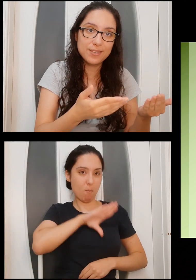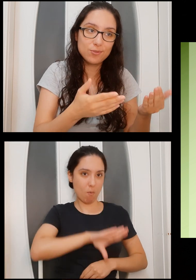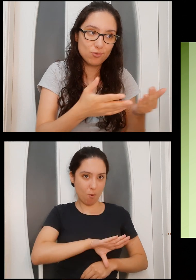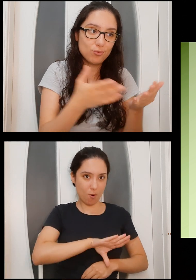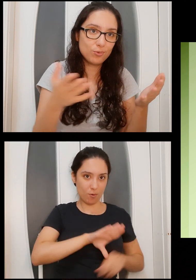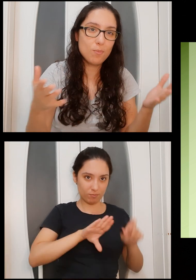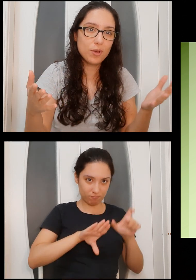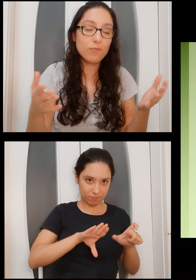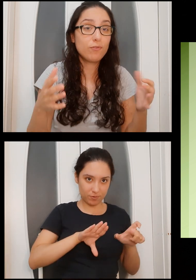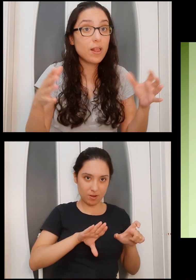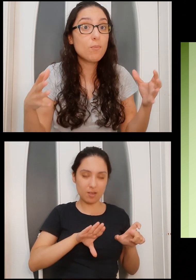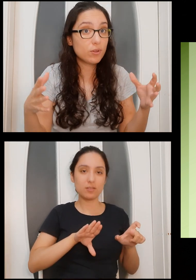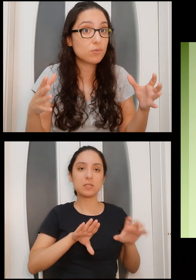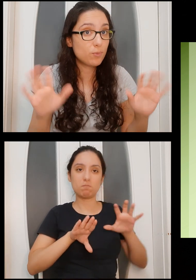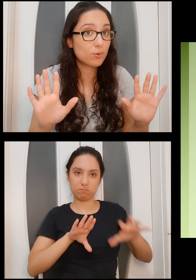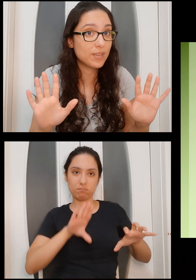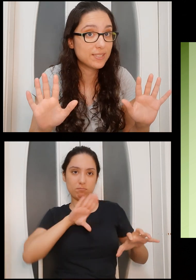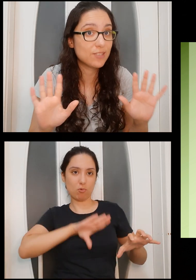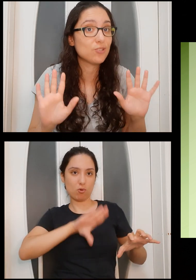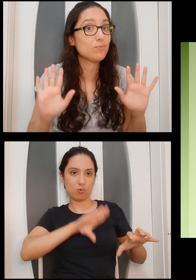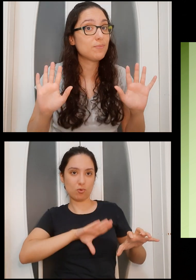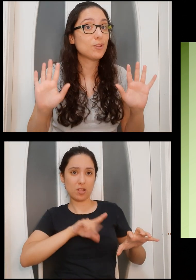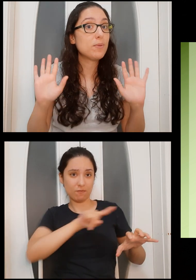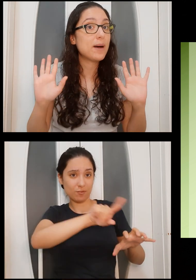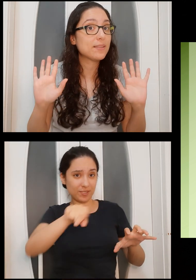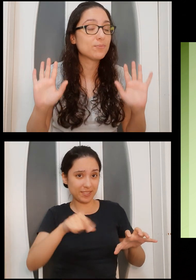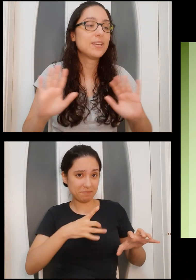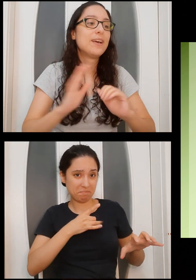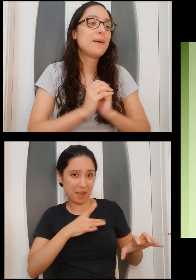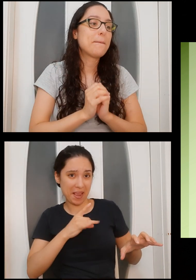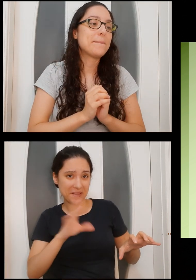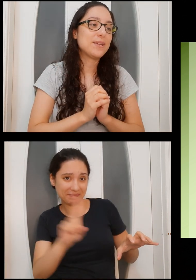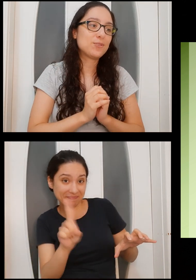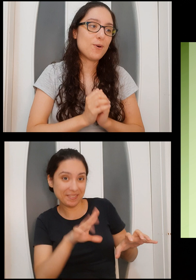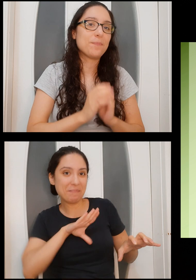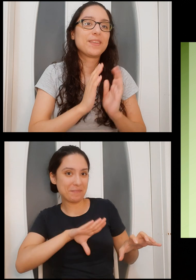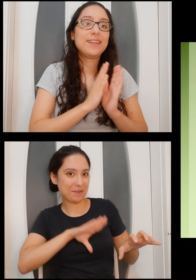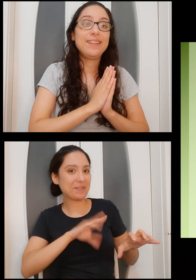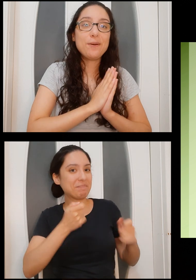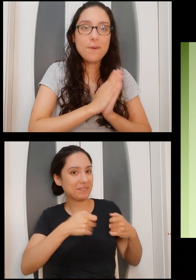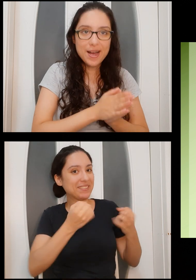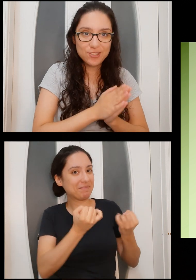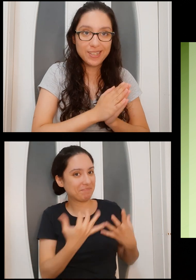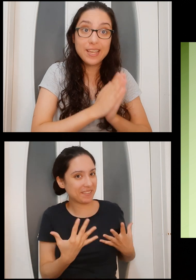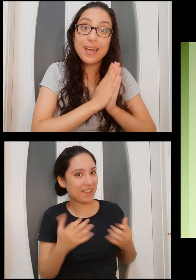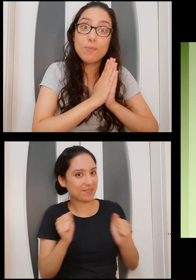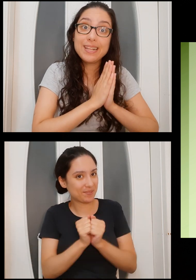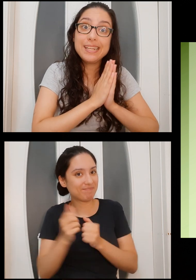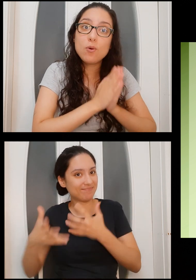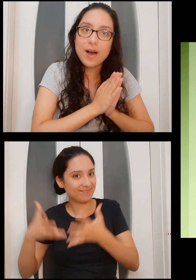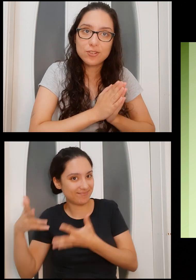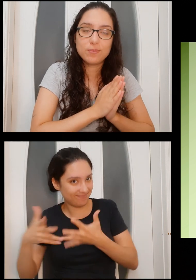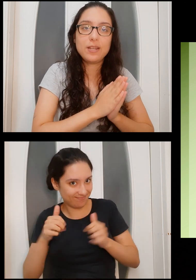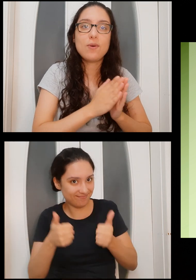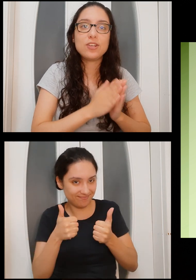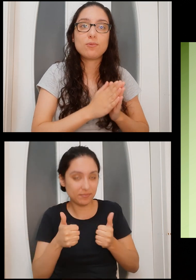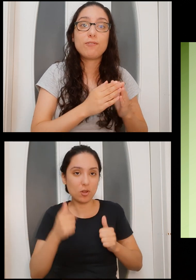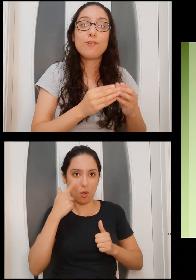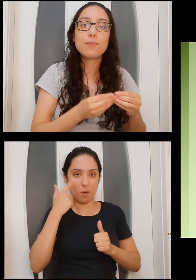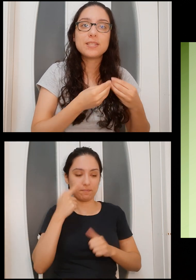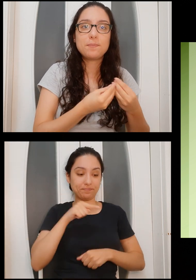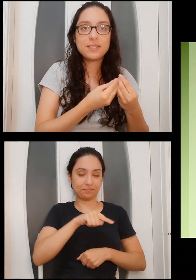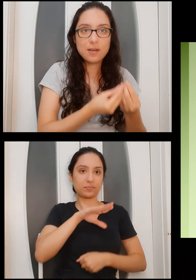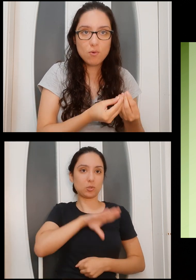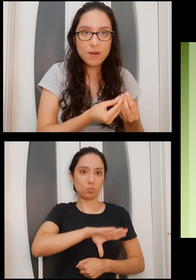pra vocês junto um pouquinho. Eu vou falar um pouquinho sobre português, tá, gente? Não me batam. Mas, linguagem. O que é uma linguagem? Uma linguagem